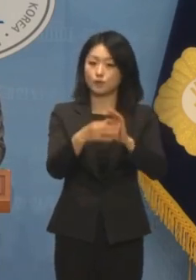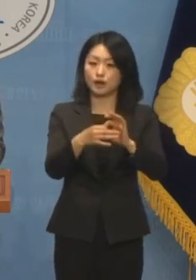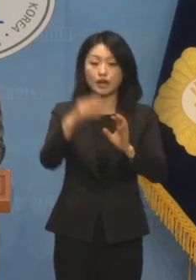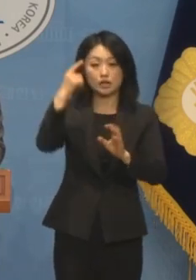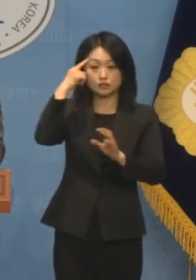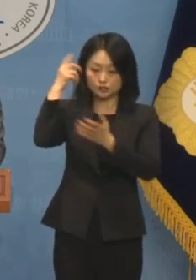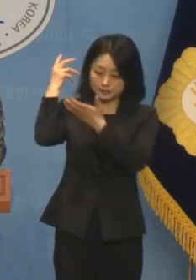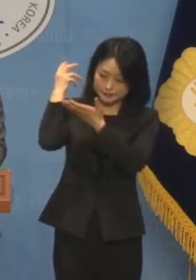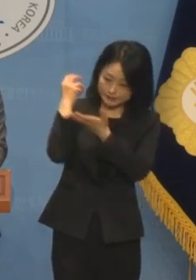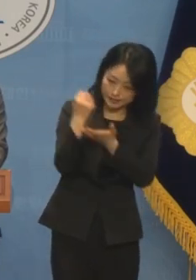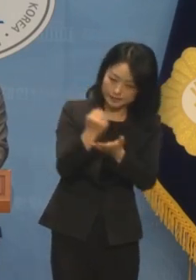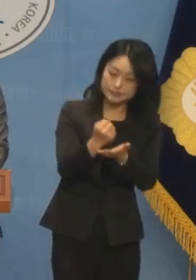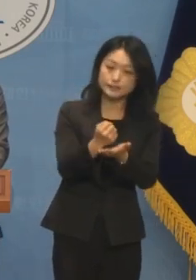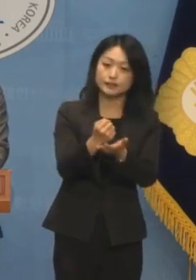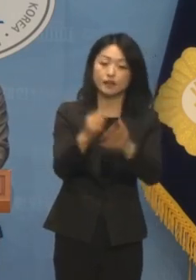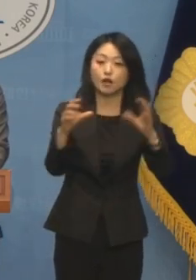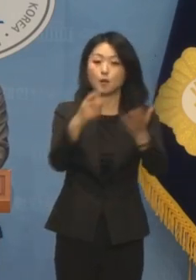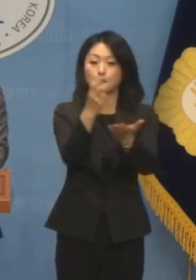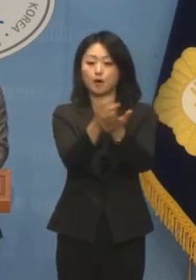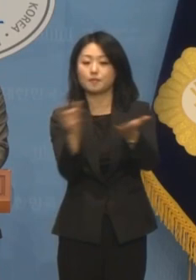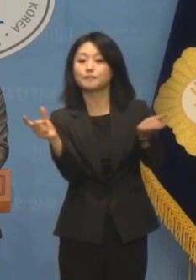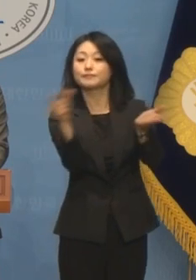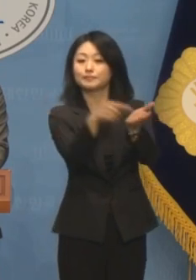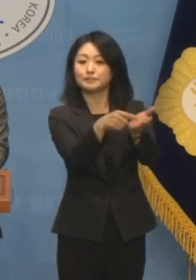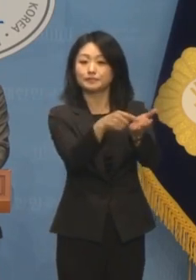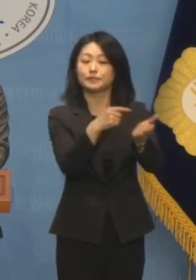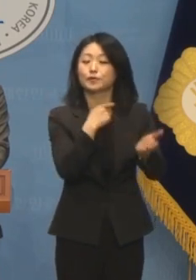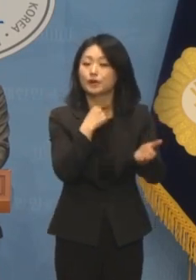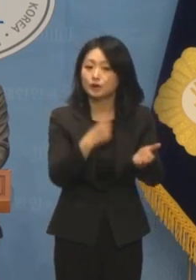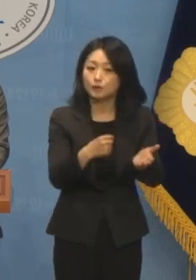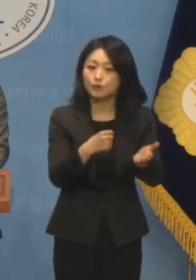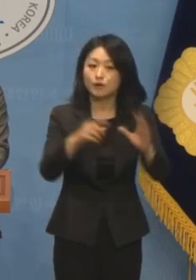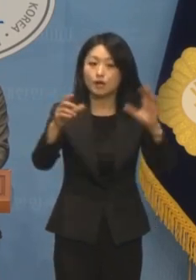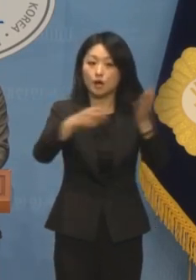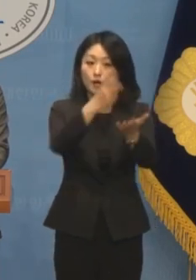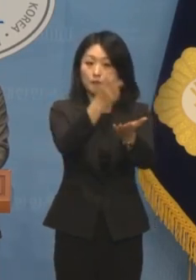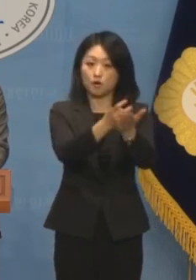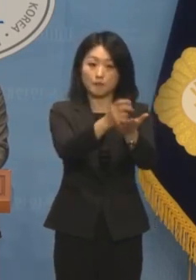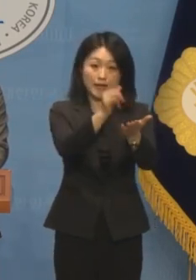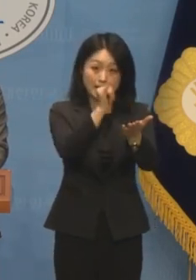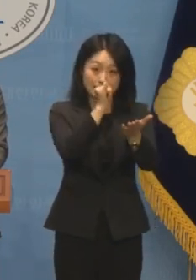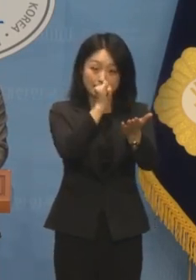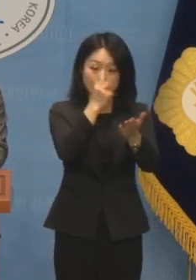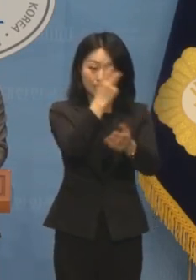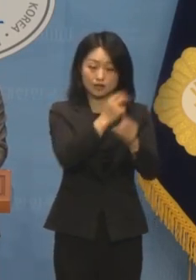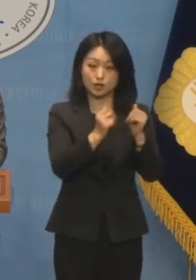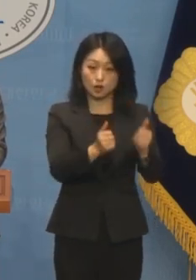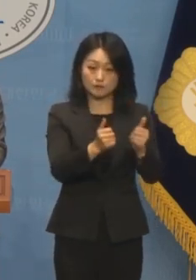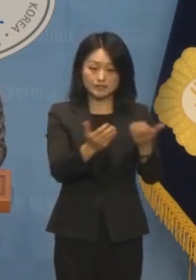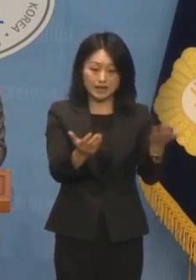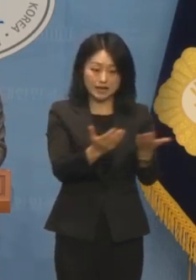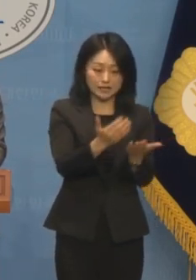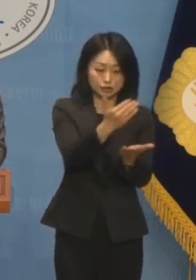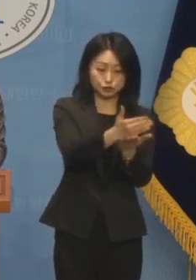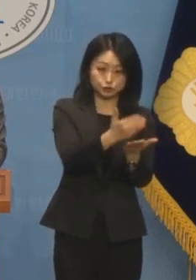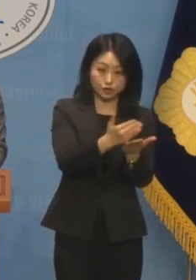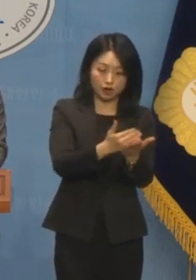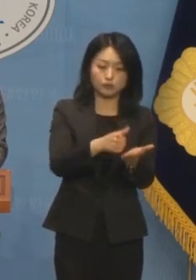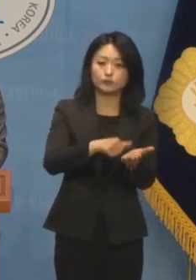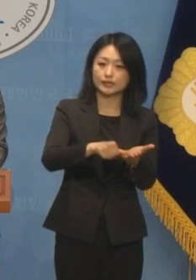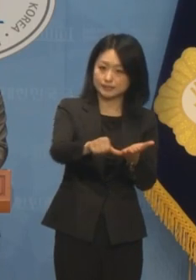정신 계승도 헌법 전문에 수록하고 헌법에 들어와 있는 검사의 직무 관련 규정도